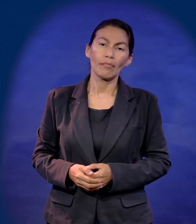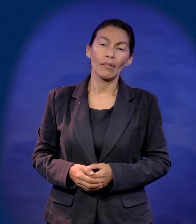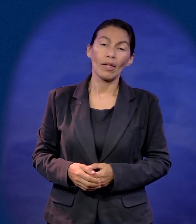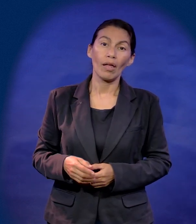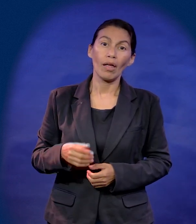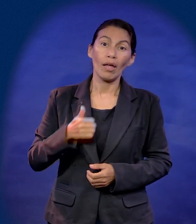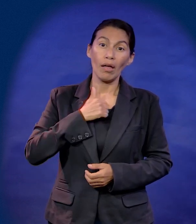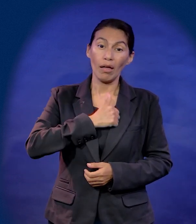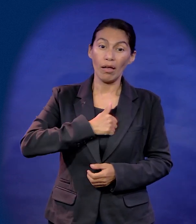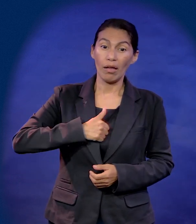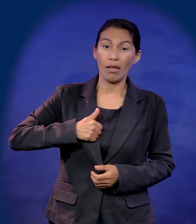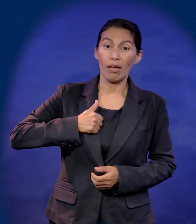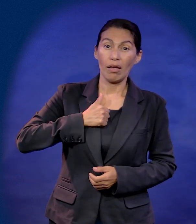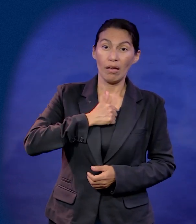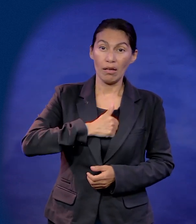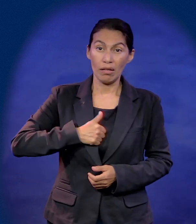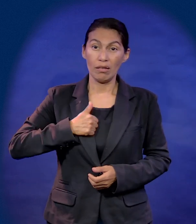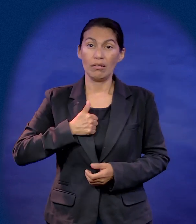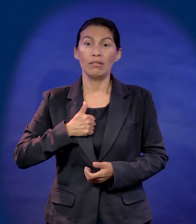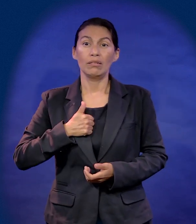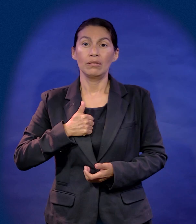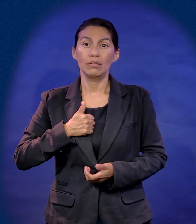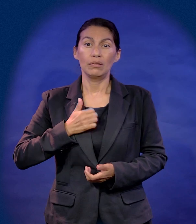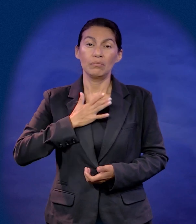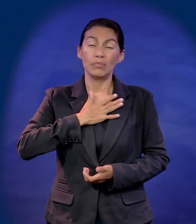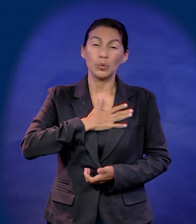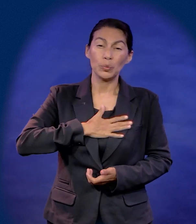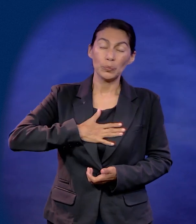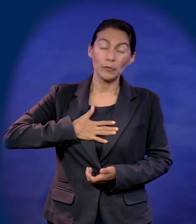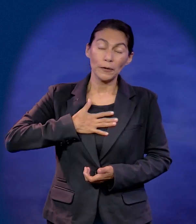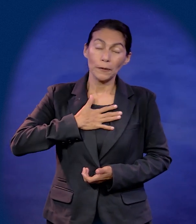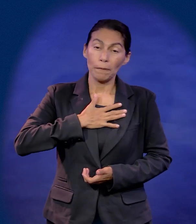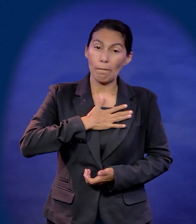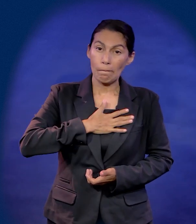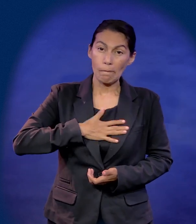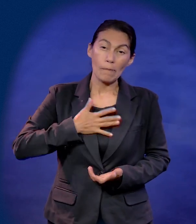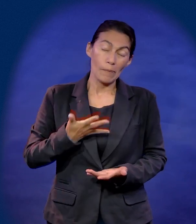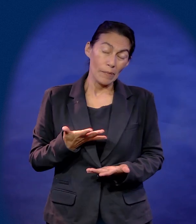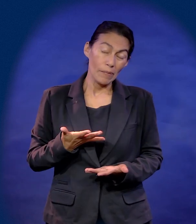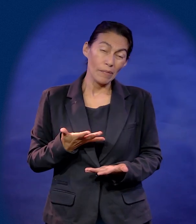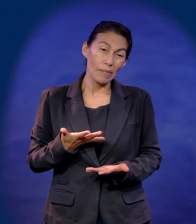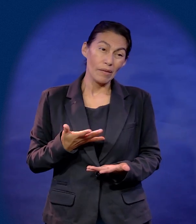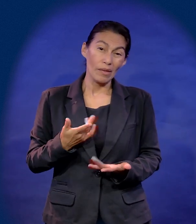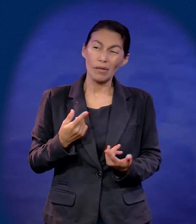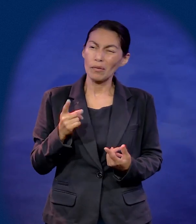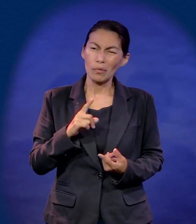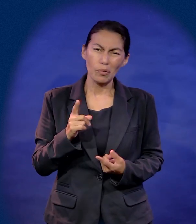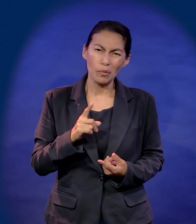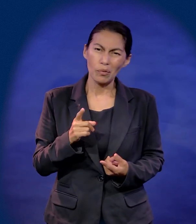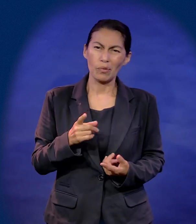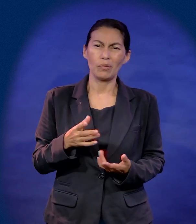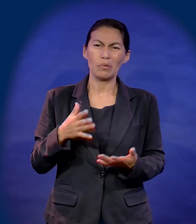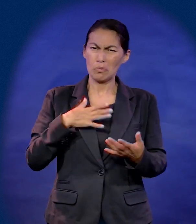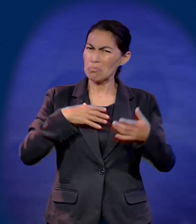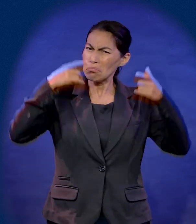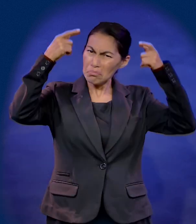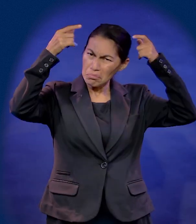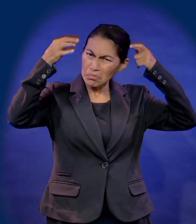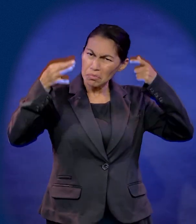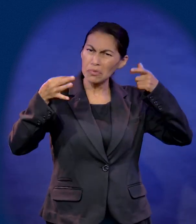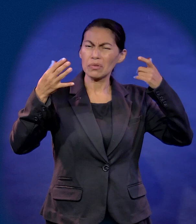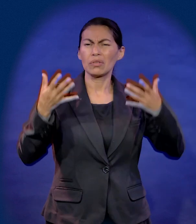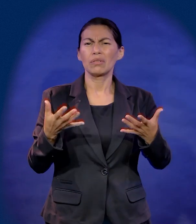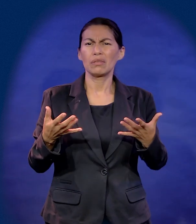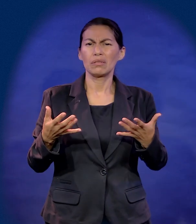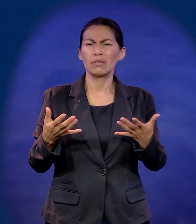Eso es pasión. Es que siento que si se va, y yo soy tan feliz a su lado, pero va a graduar y yo voy a morir